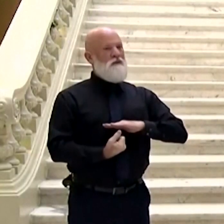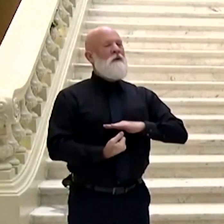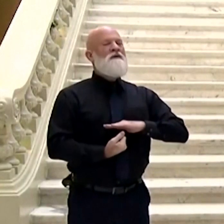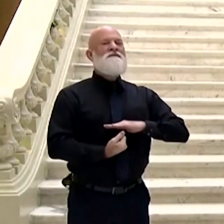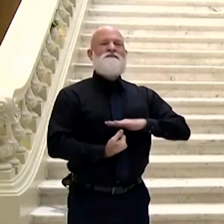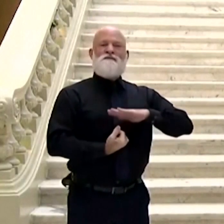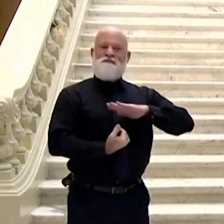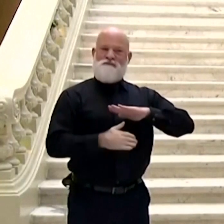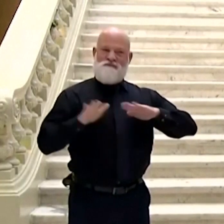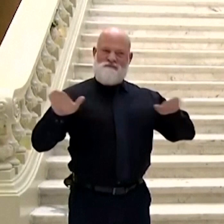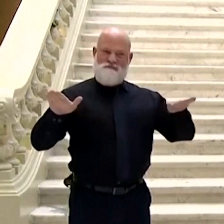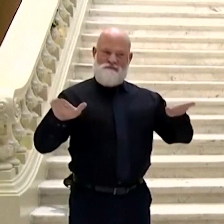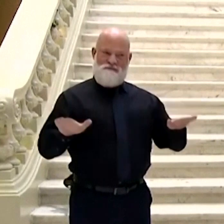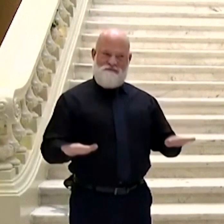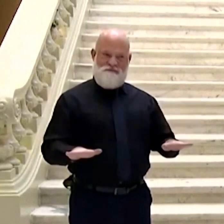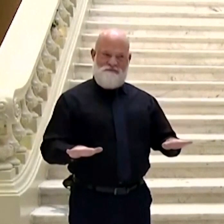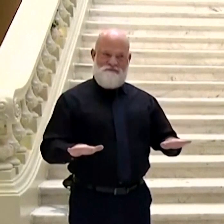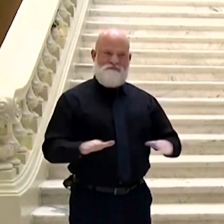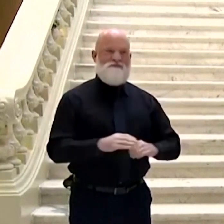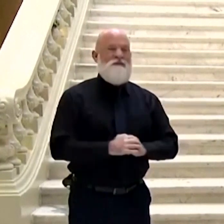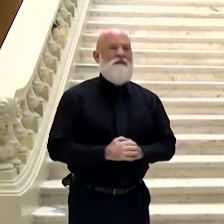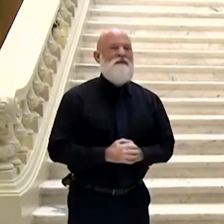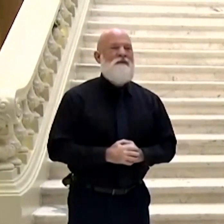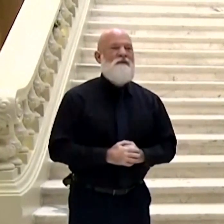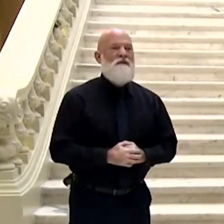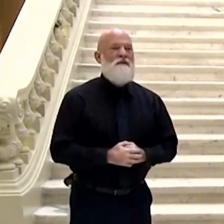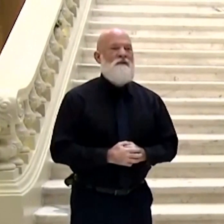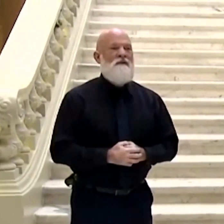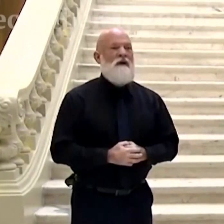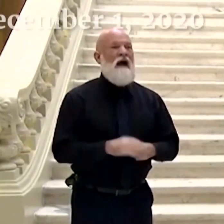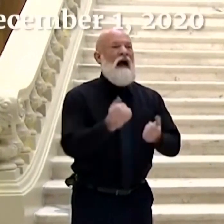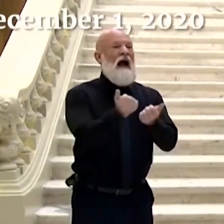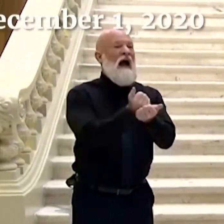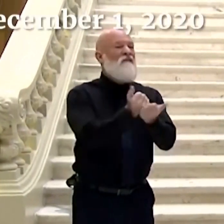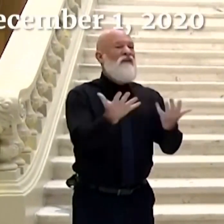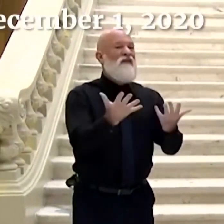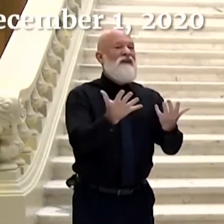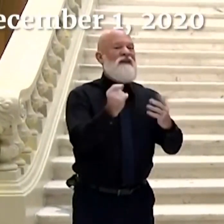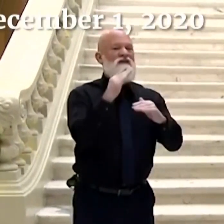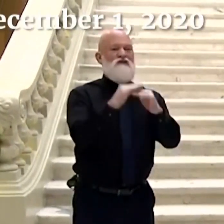all gone too far.